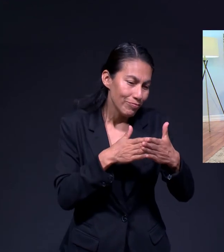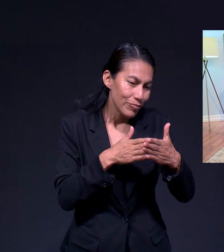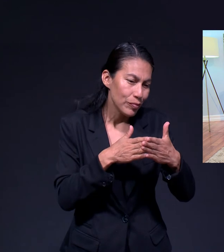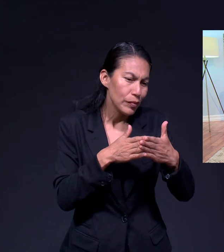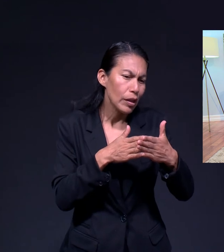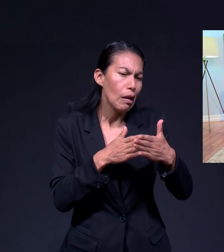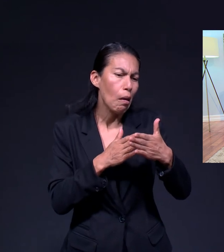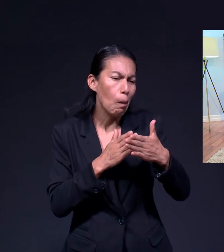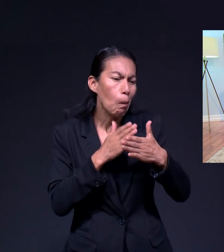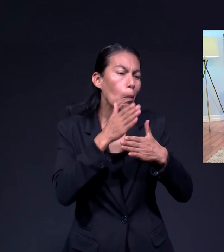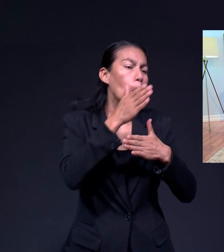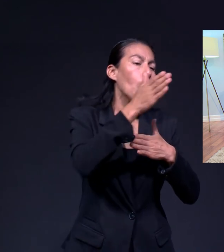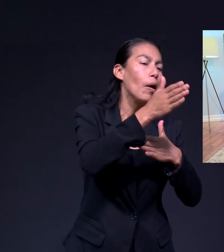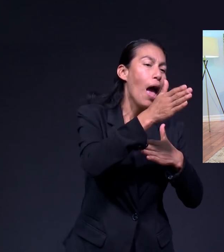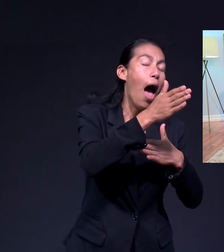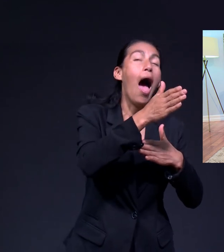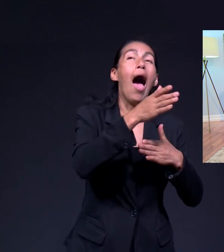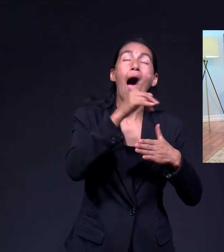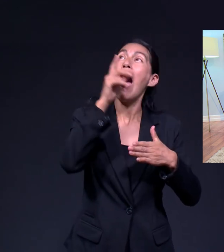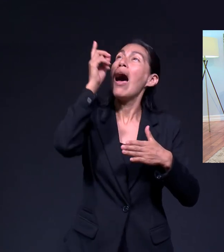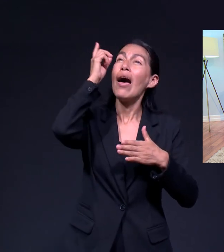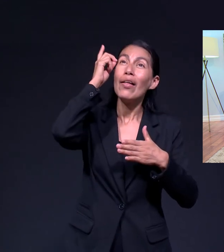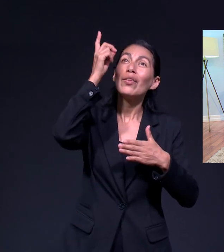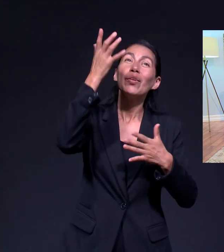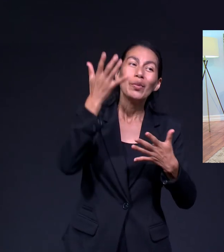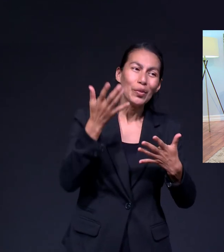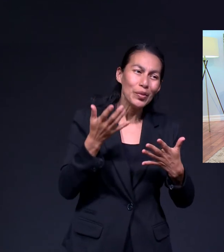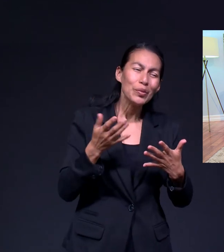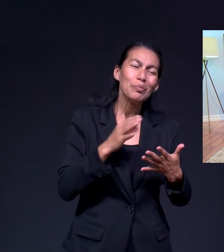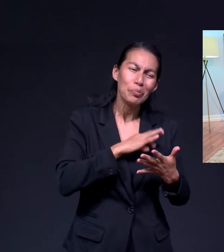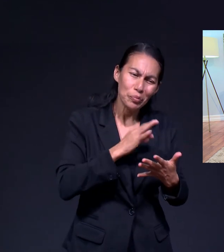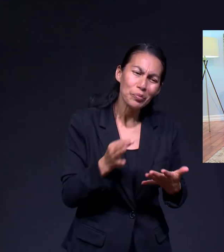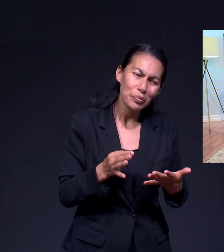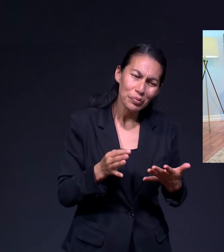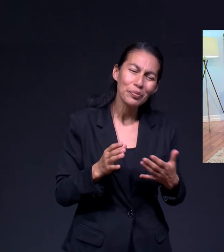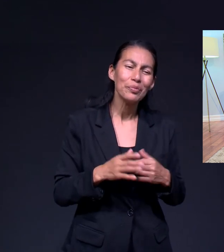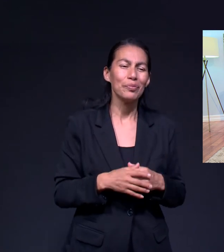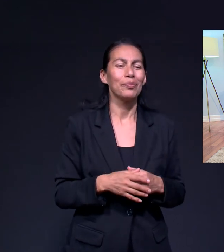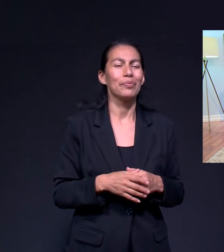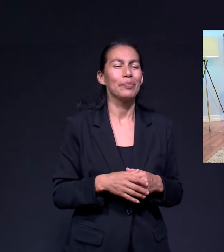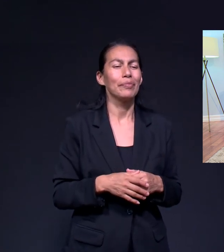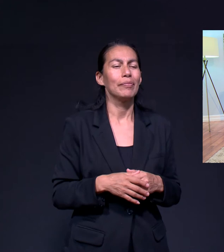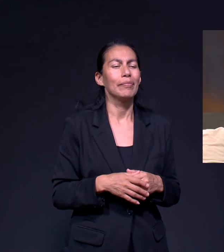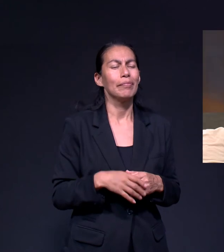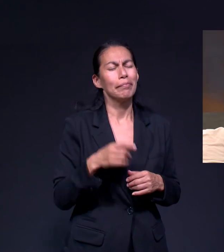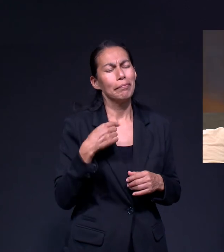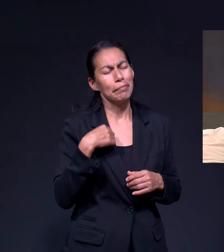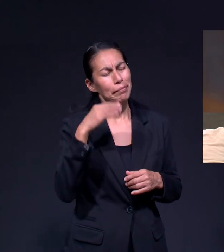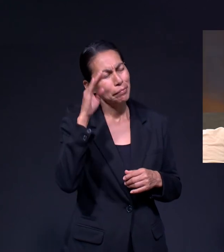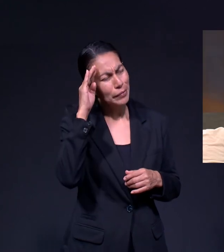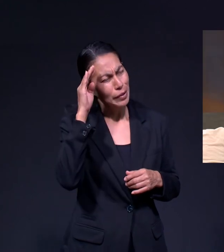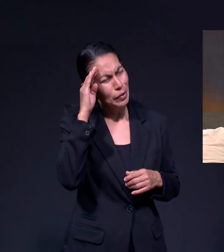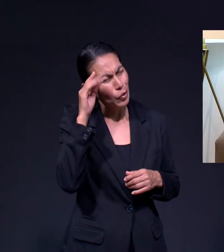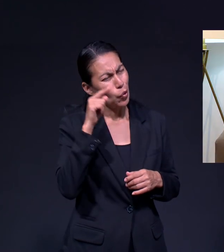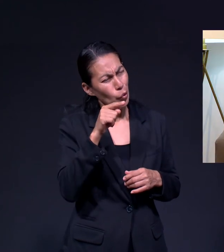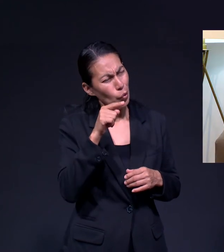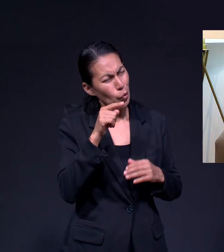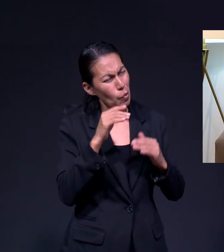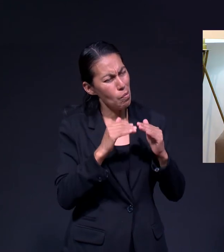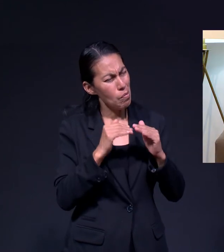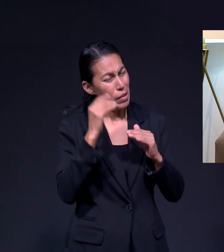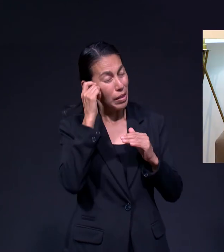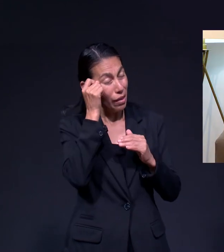cuenta cuando trasciende las limitaciones de nuestras capacidades recursos y demás entonces